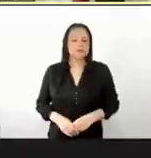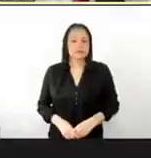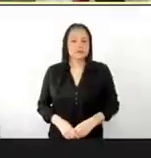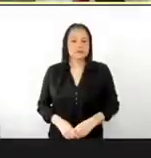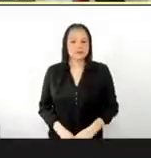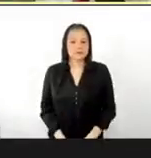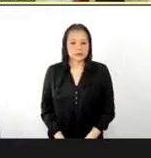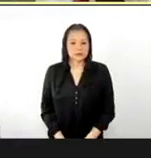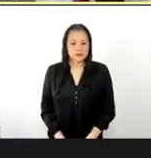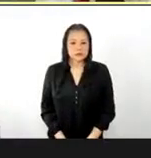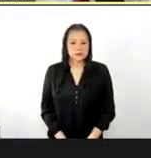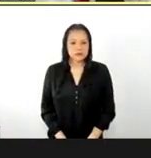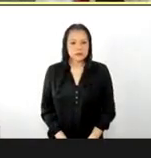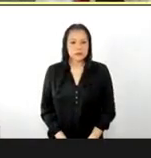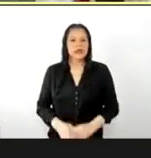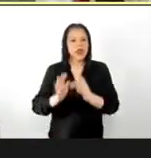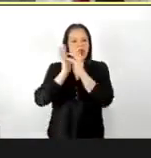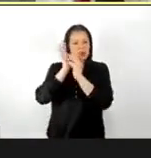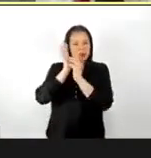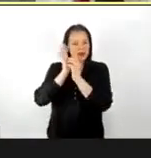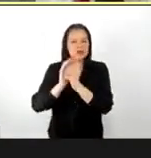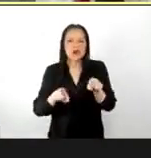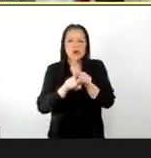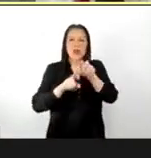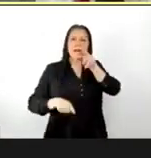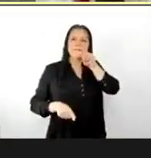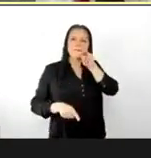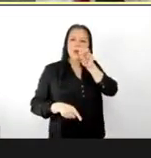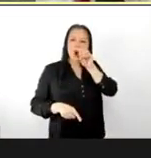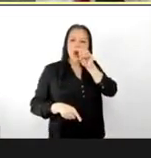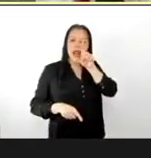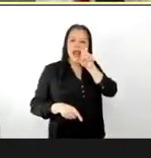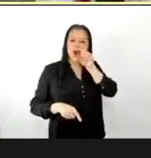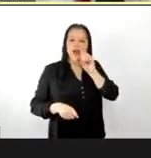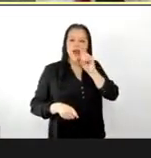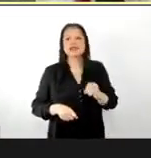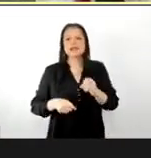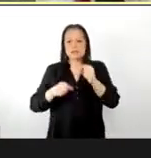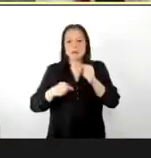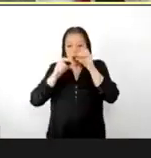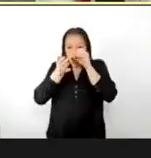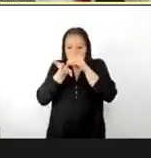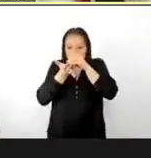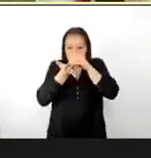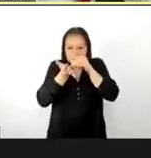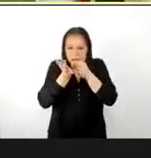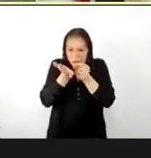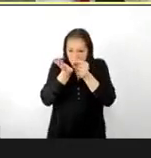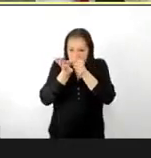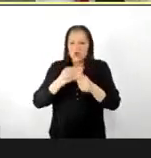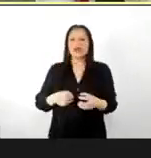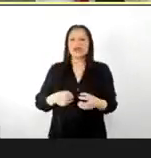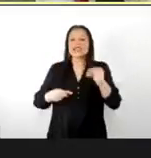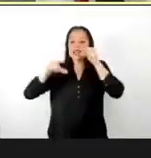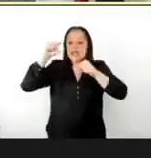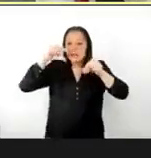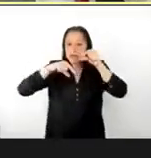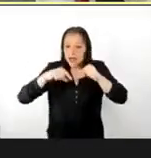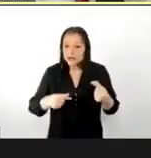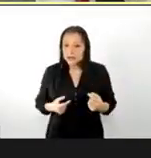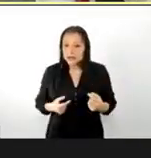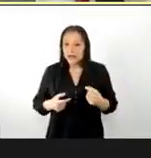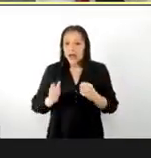los virus son moléculas químicas. Ahí está, mire, el virus es una